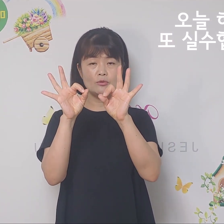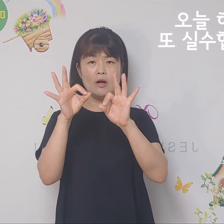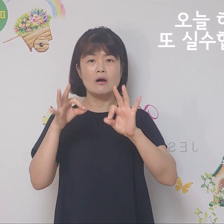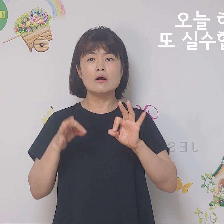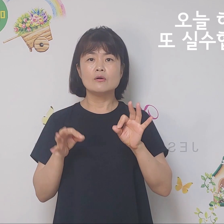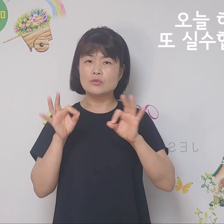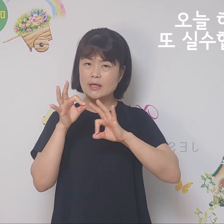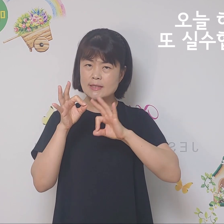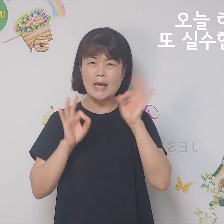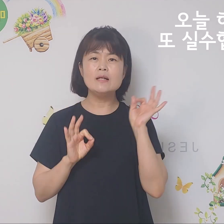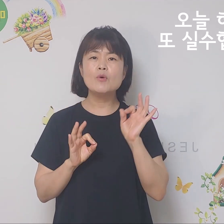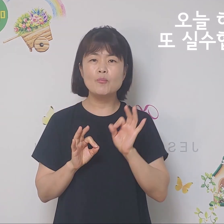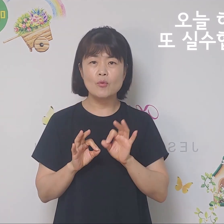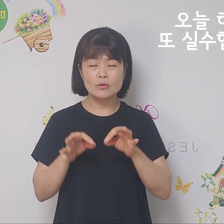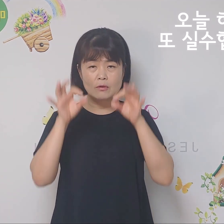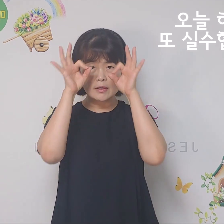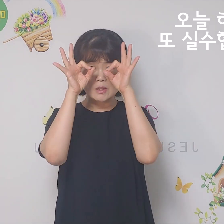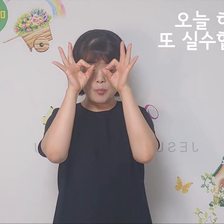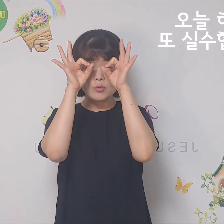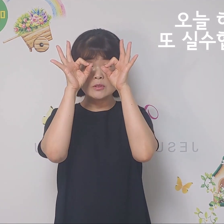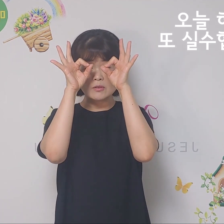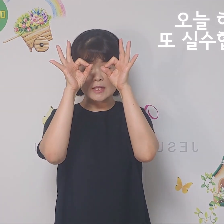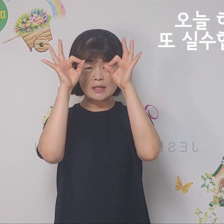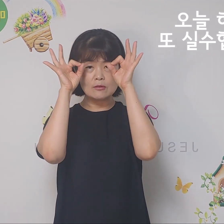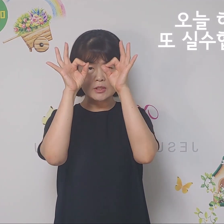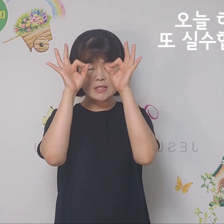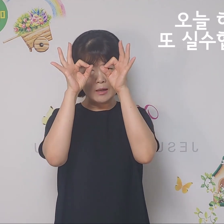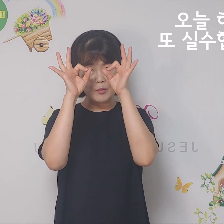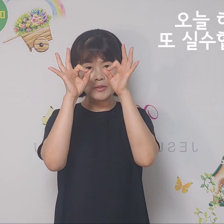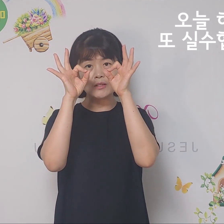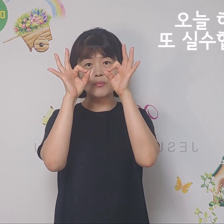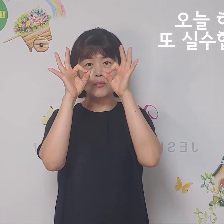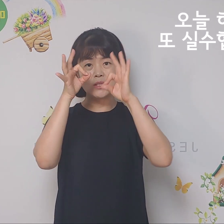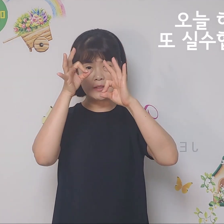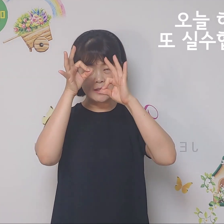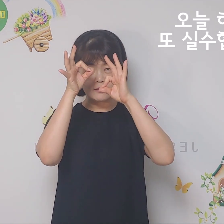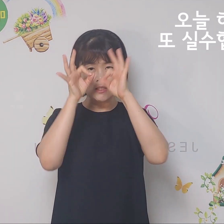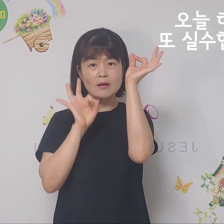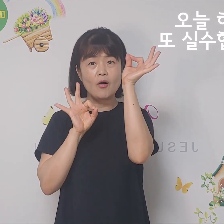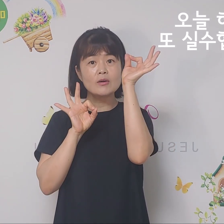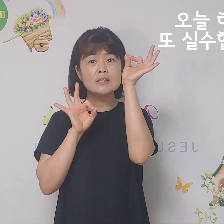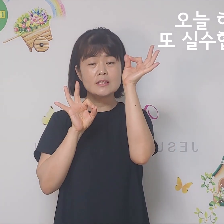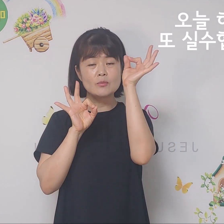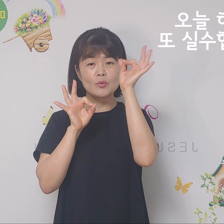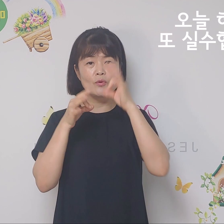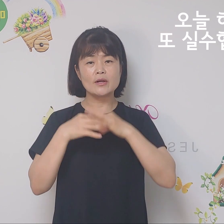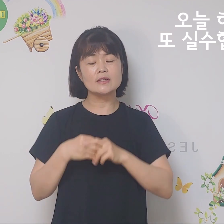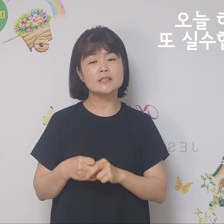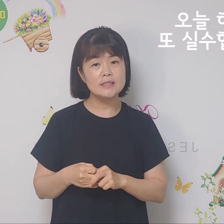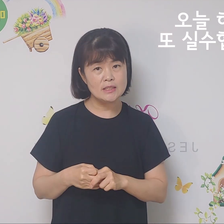대시고요. 우리가 잘못 보는 거예요. 이렇게 보는 거잖아요. 우리가 잘 보면 이렇게 보면 되는데 이거를 어긋나서 본 거예요. 그래서